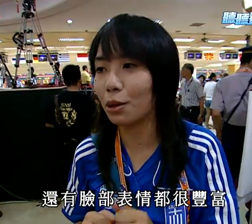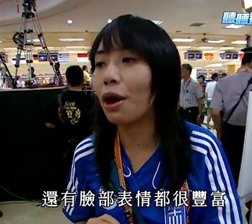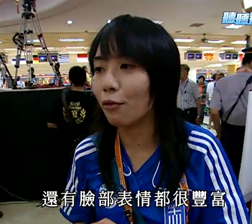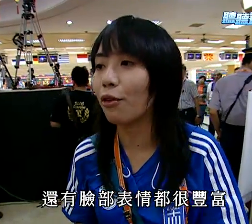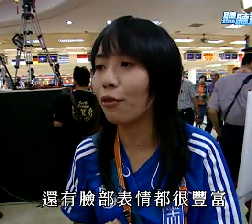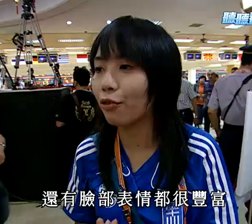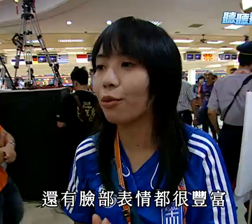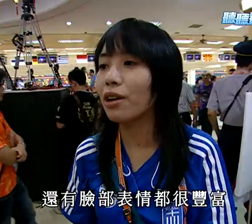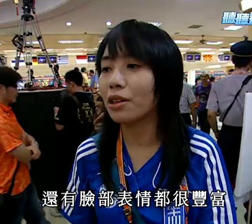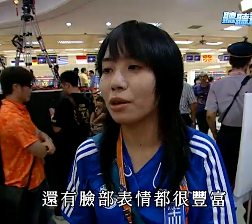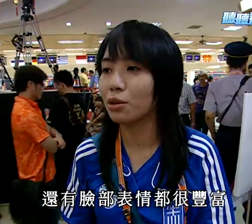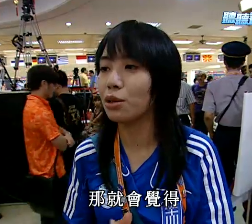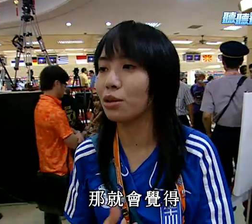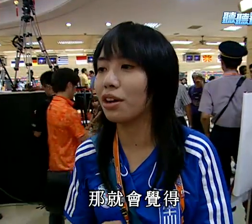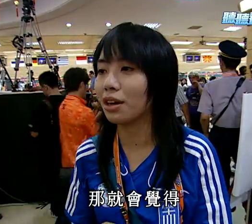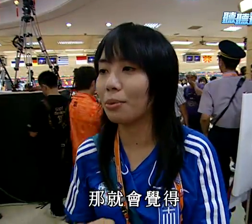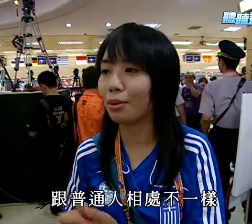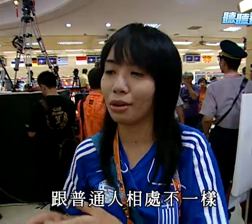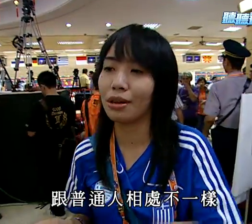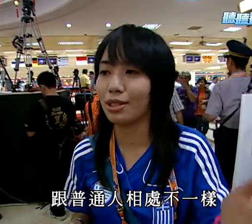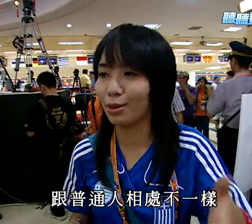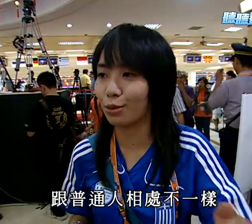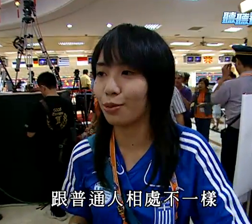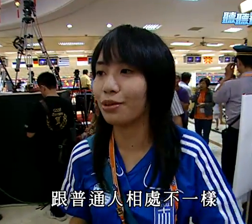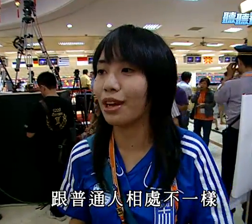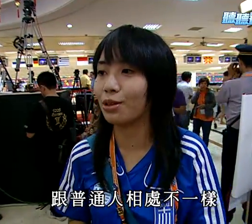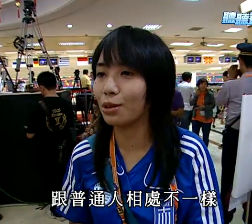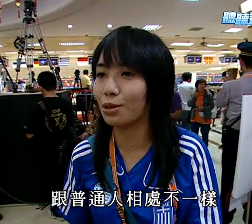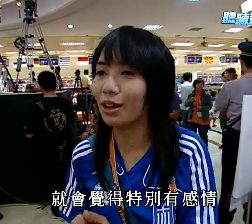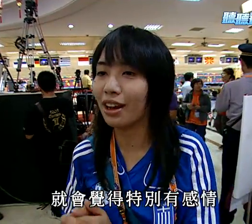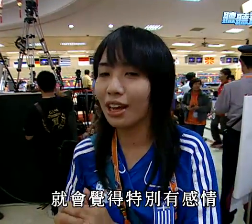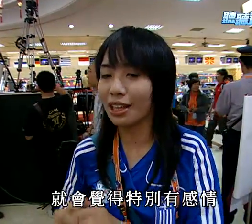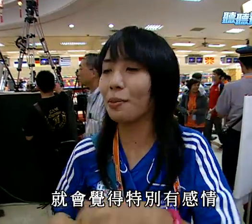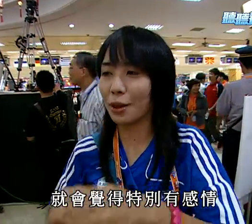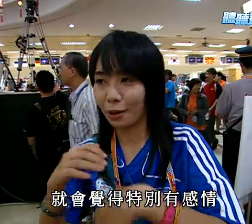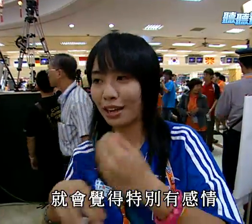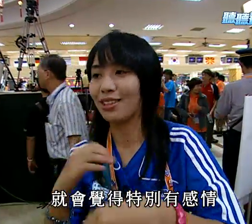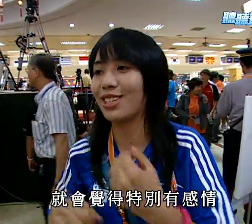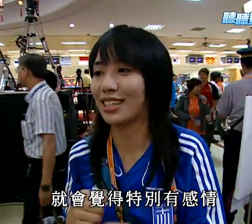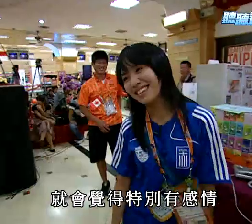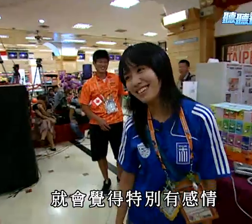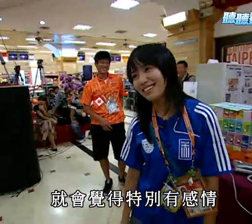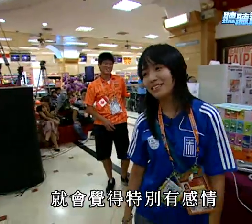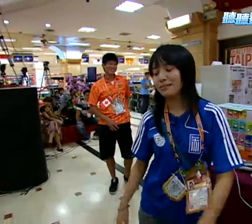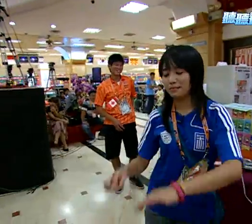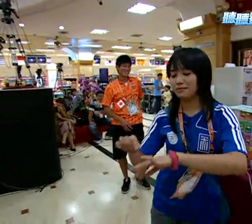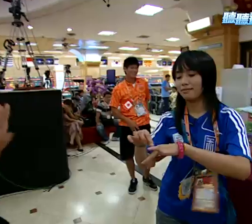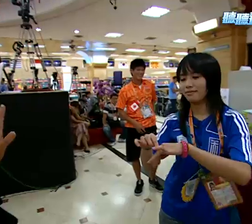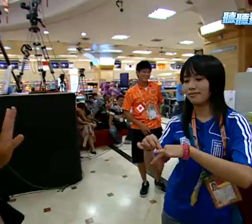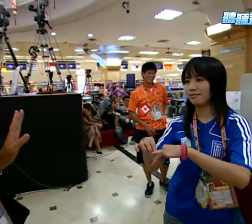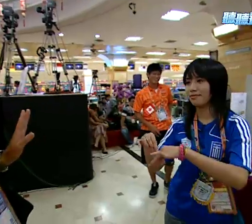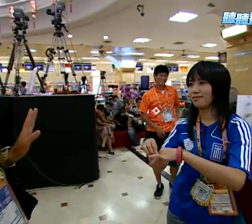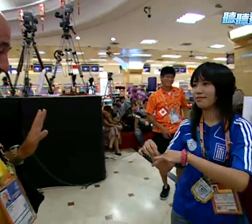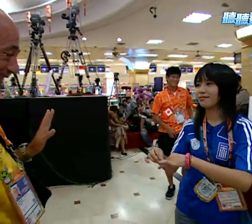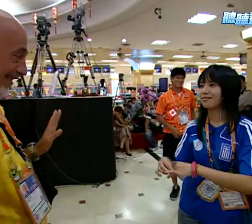丰富，他就会觉得跟普通人相处不一样，就会觉得特别有感情。 不行